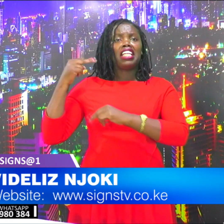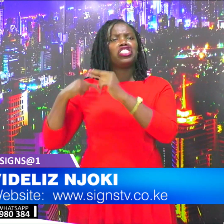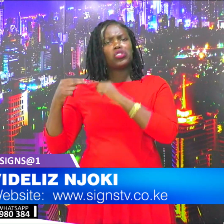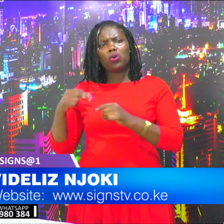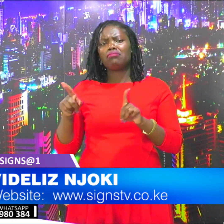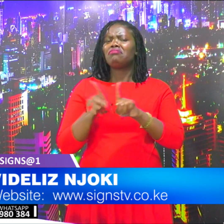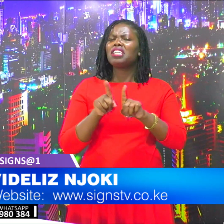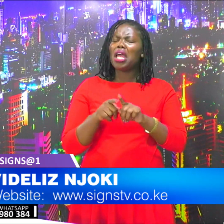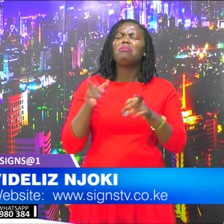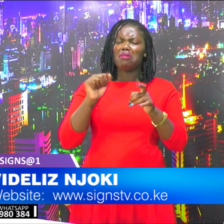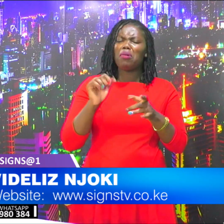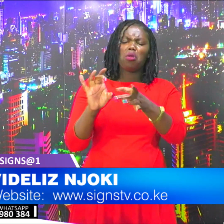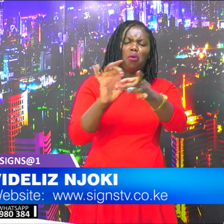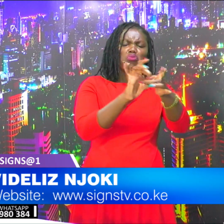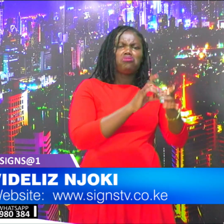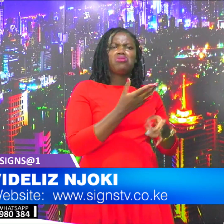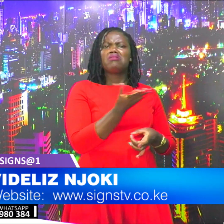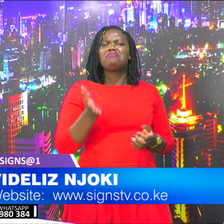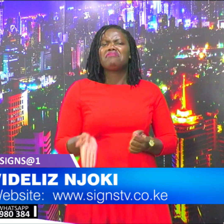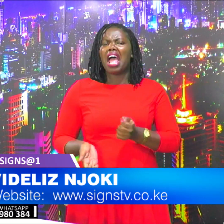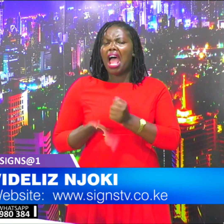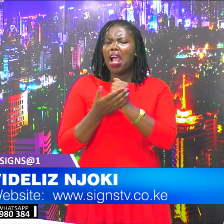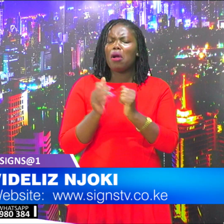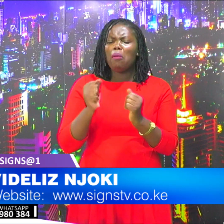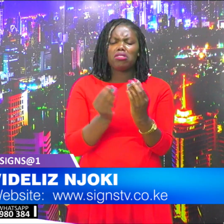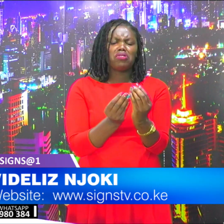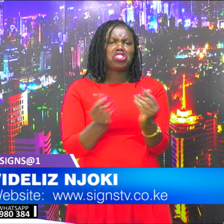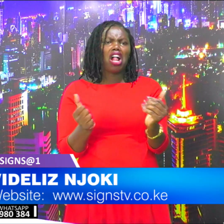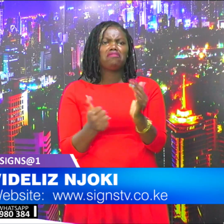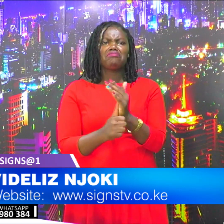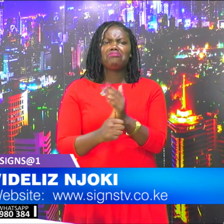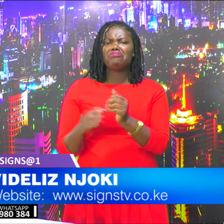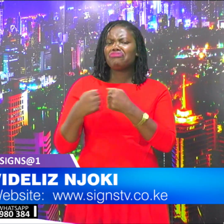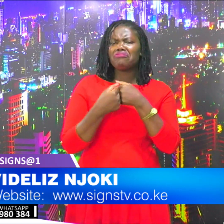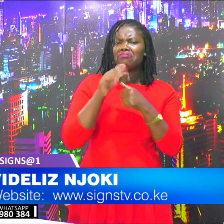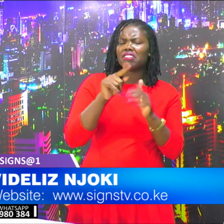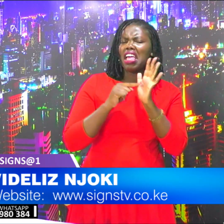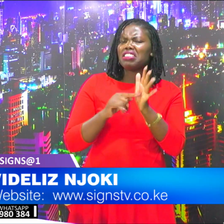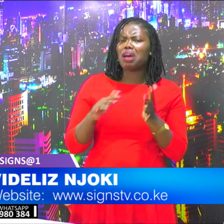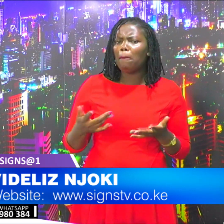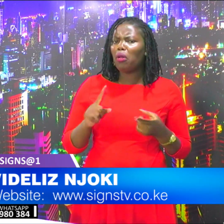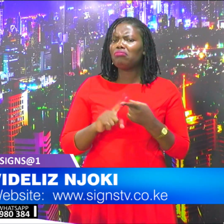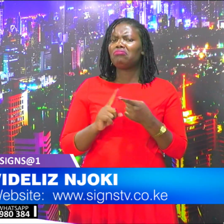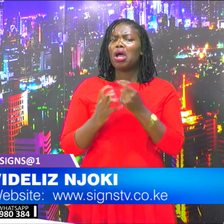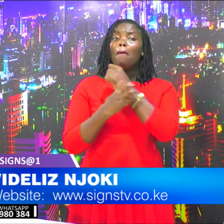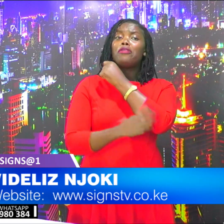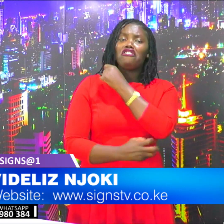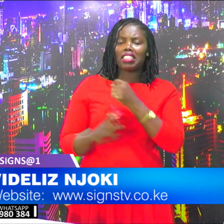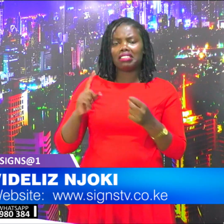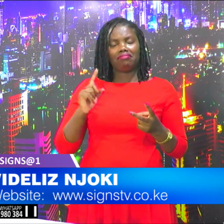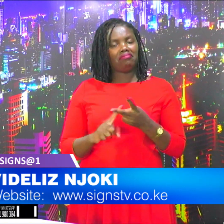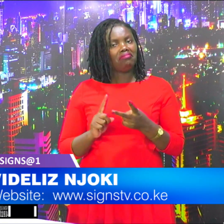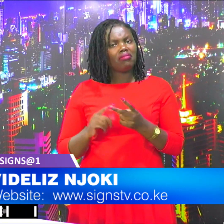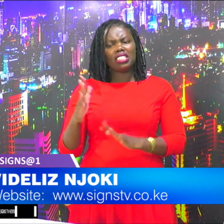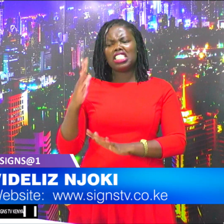culture, language, and history, and that unity will help them to address common challenges such